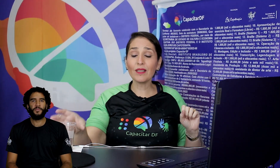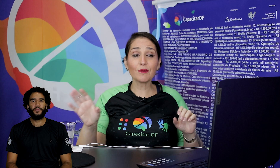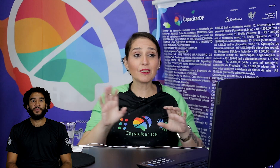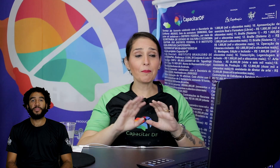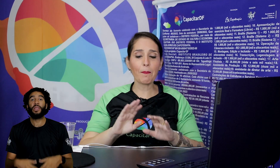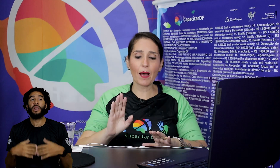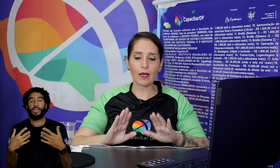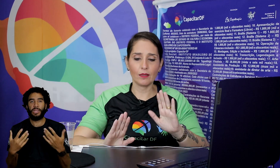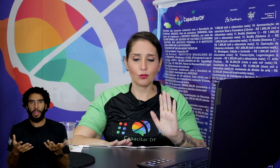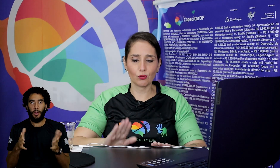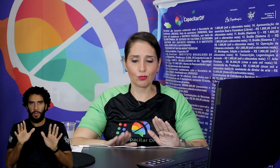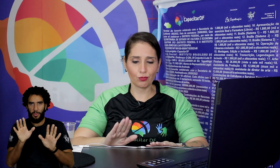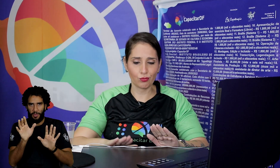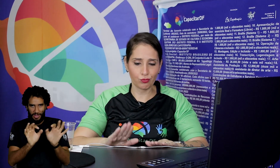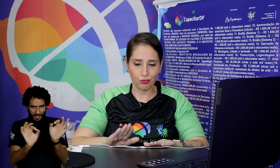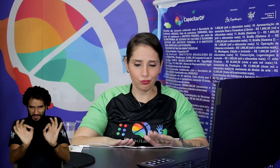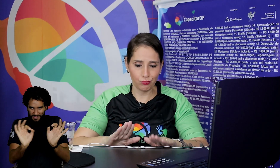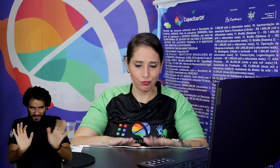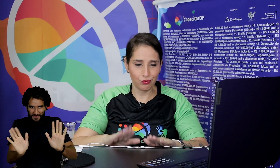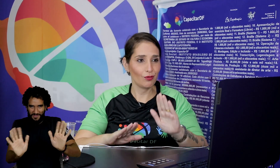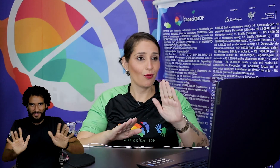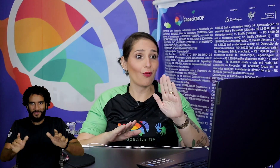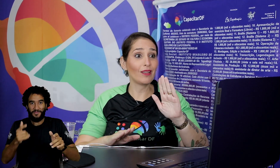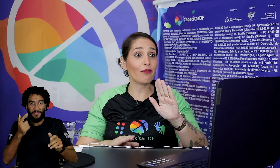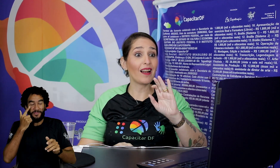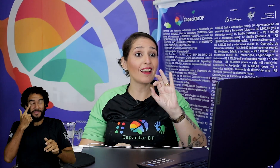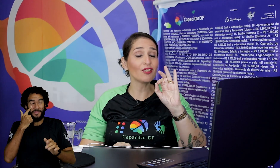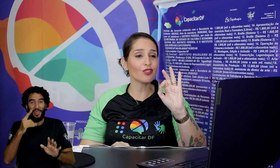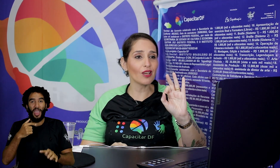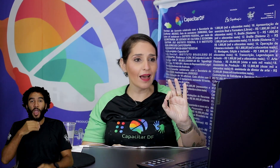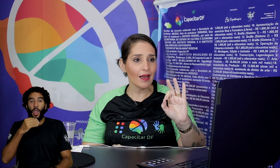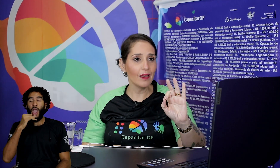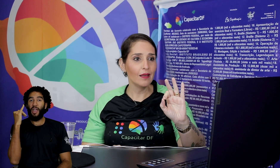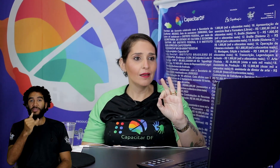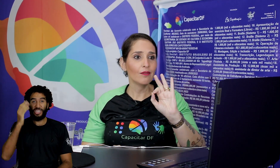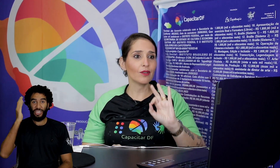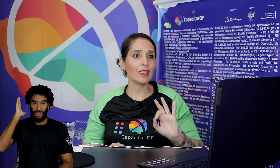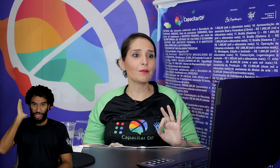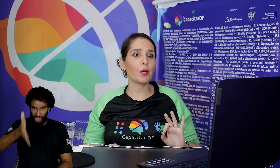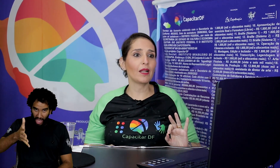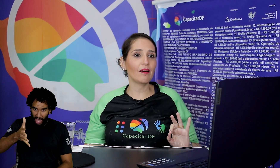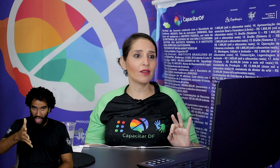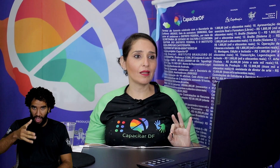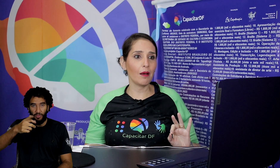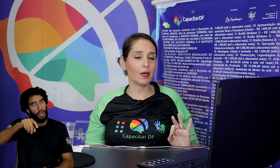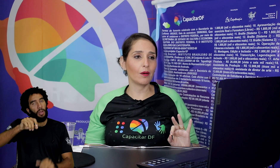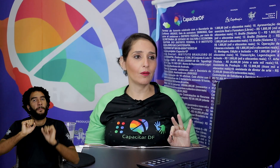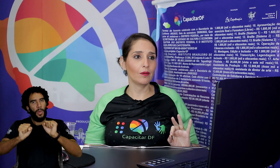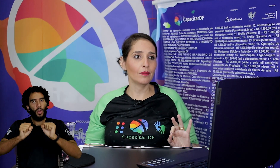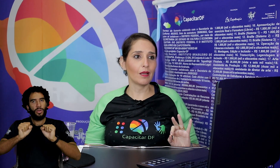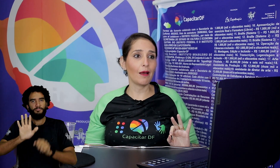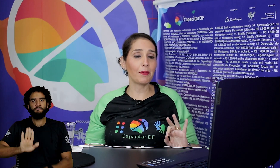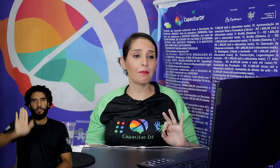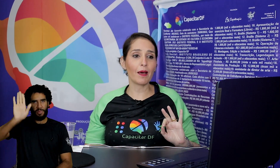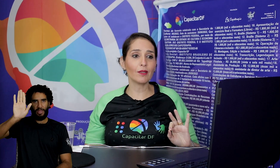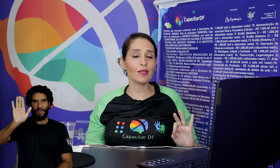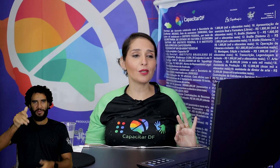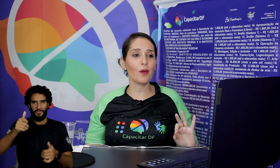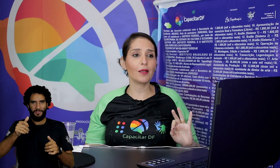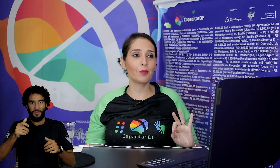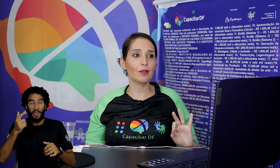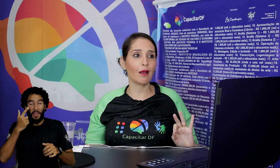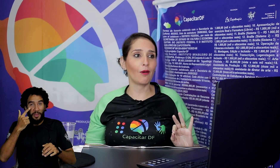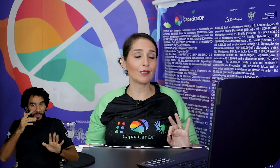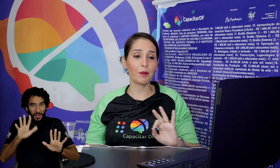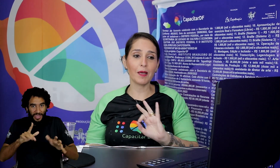Então, se preparem. Quando eu falar já, vocês podem levantar a mão, tá? Prepara o dedinho